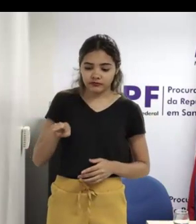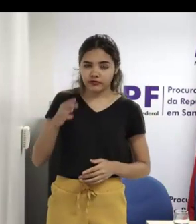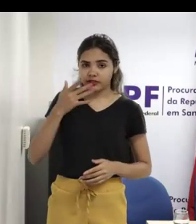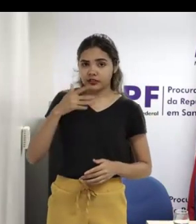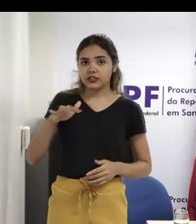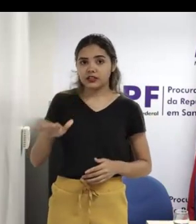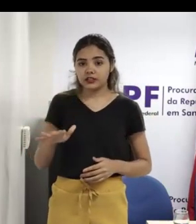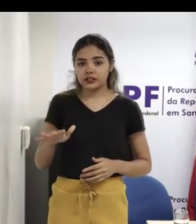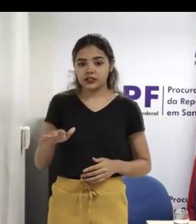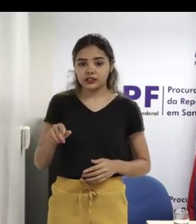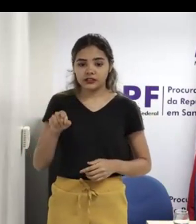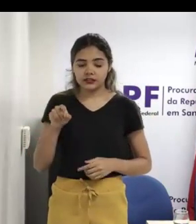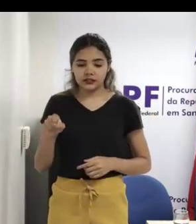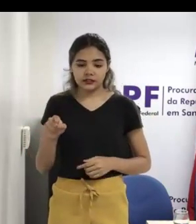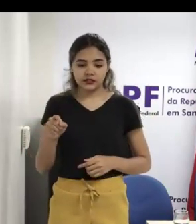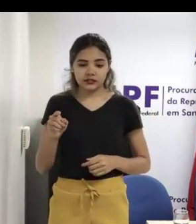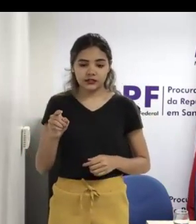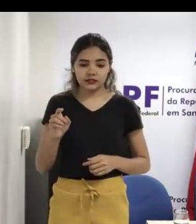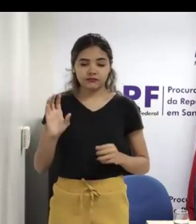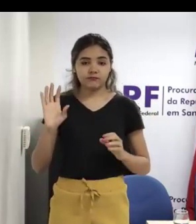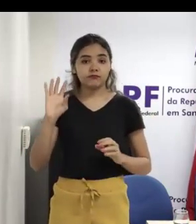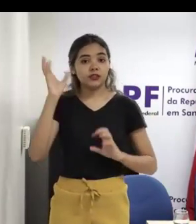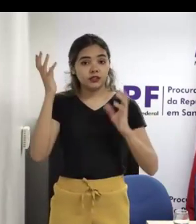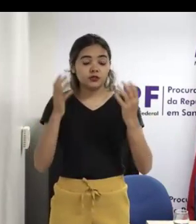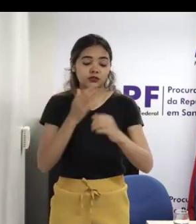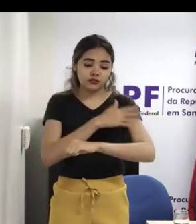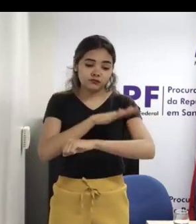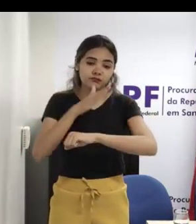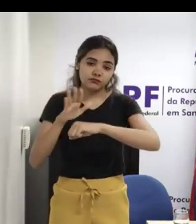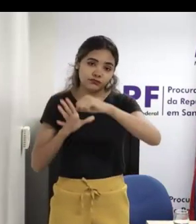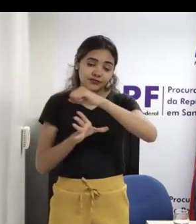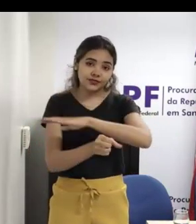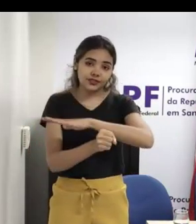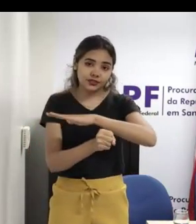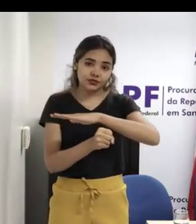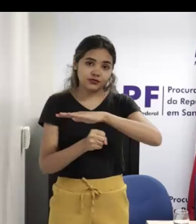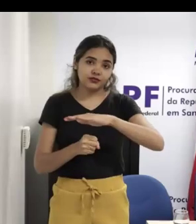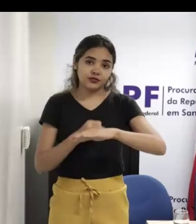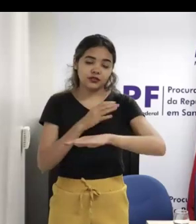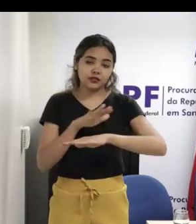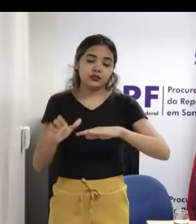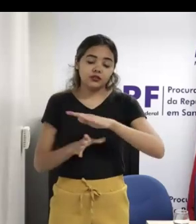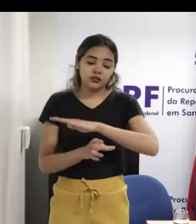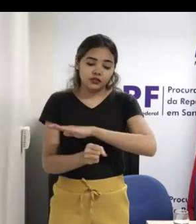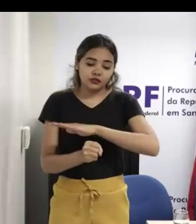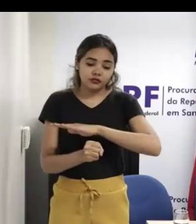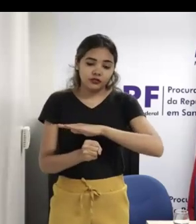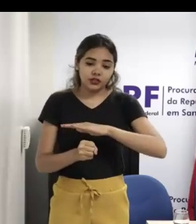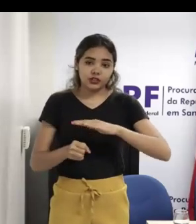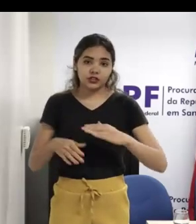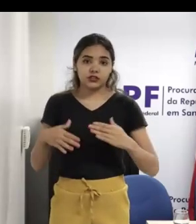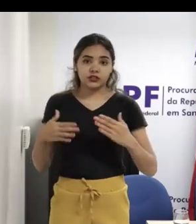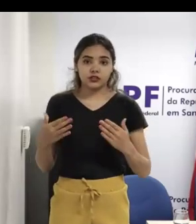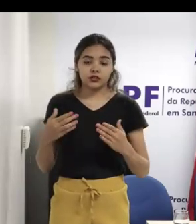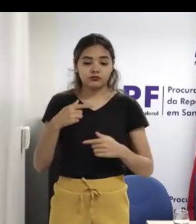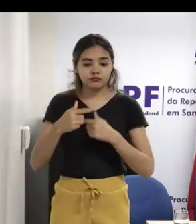de que realmente era o pai da criança sabia que tinha alguém por intermédio que utilizava aquela rede de de internet n ali né que é uma das dos inícios da